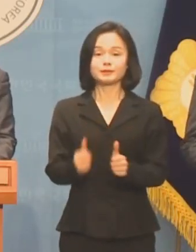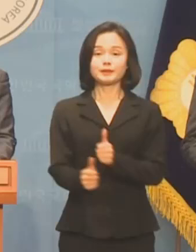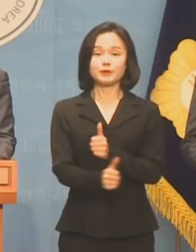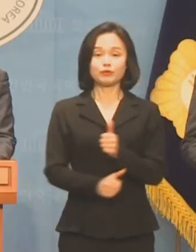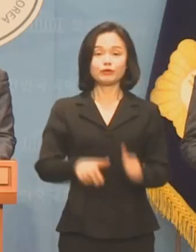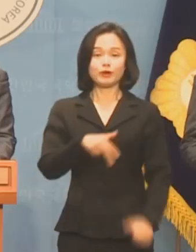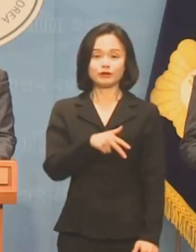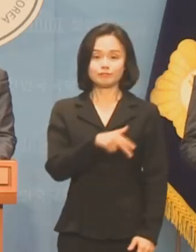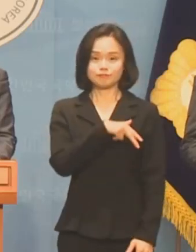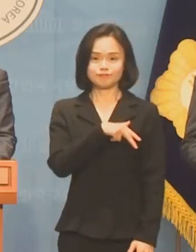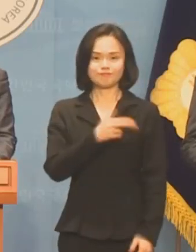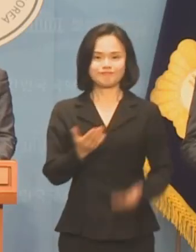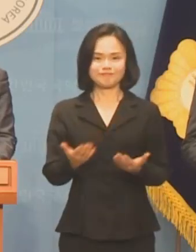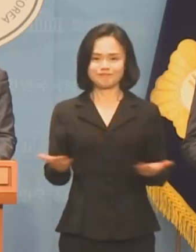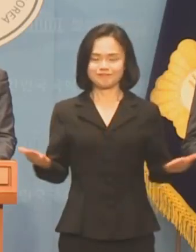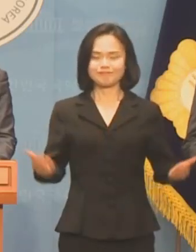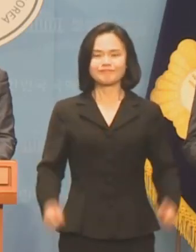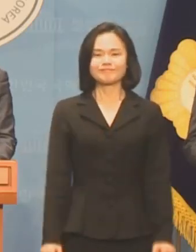위원들입니다.